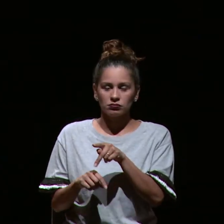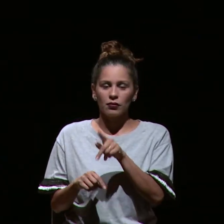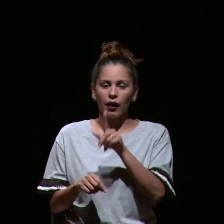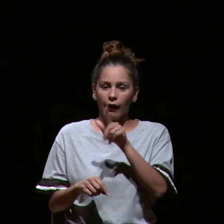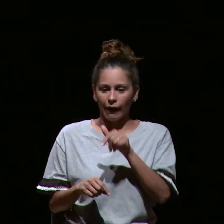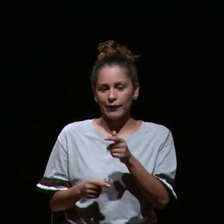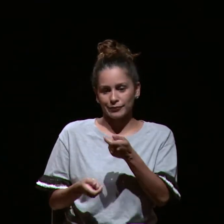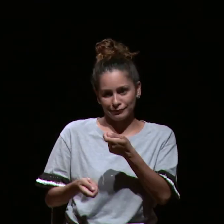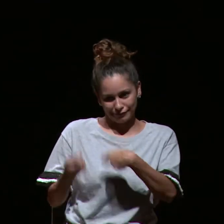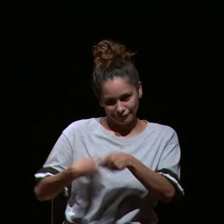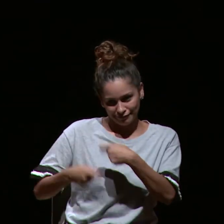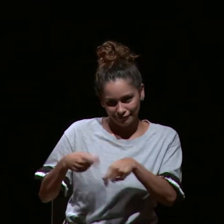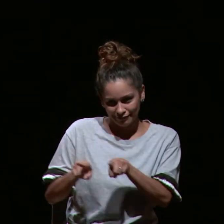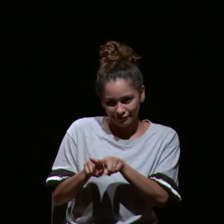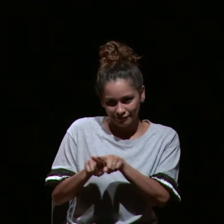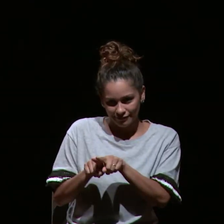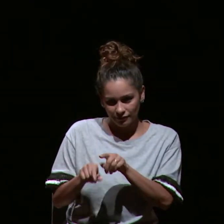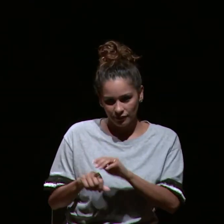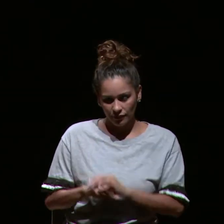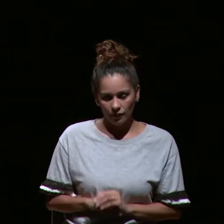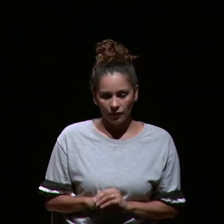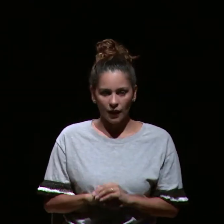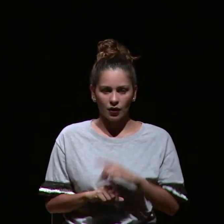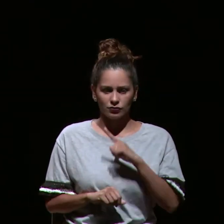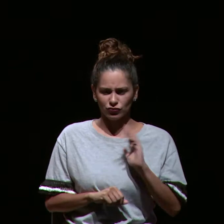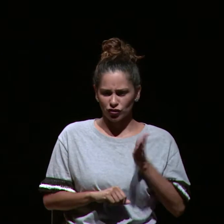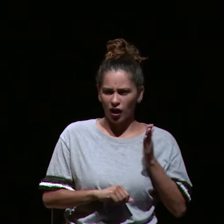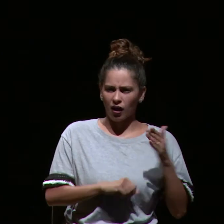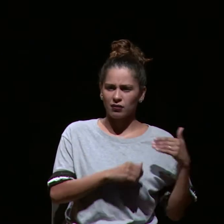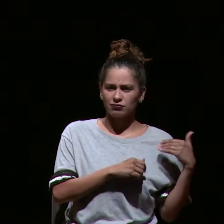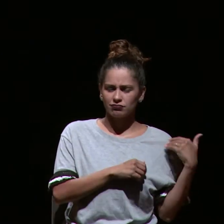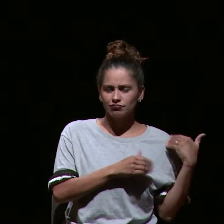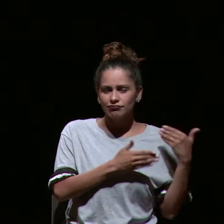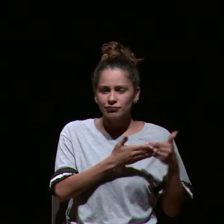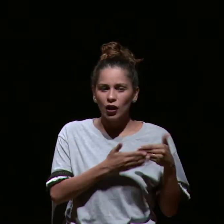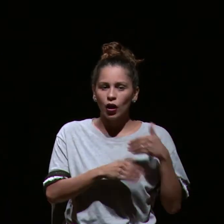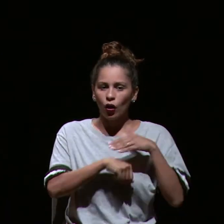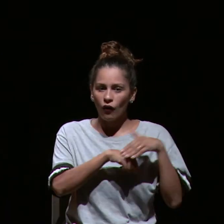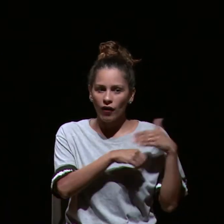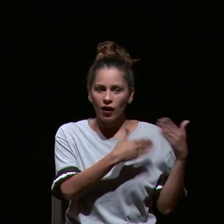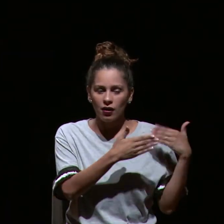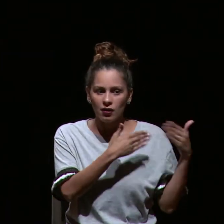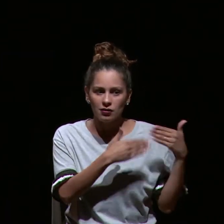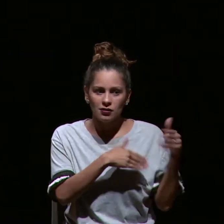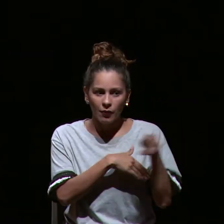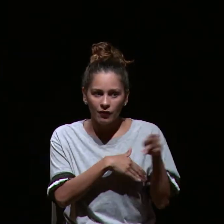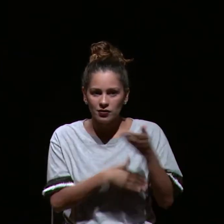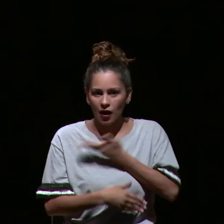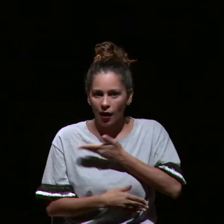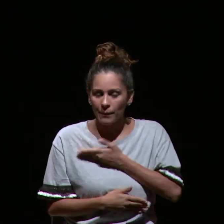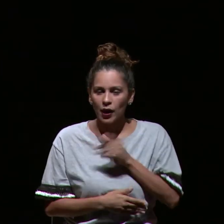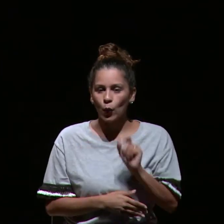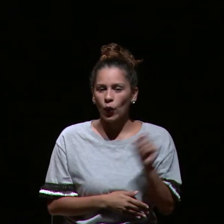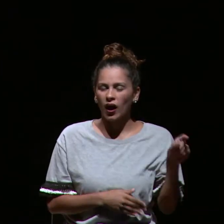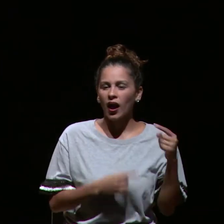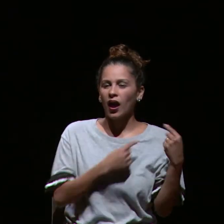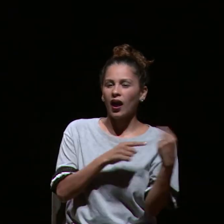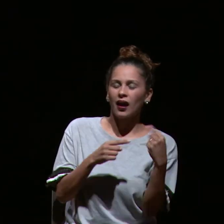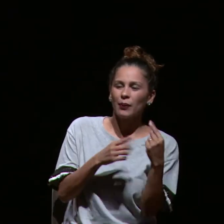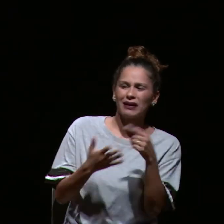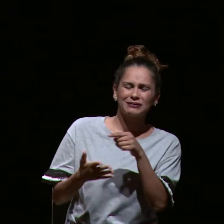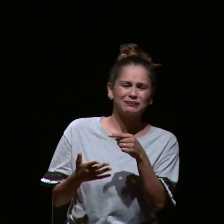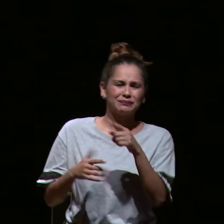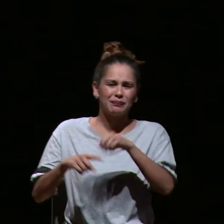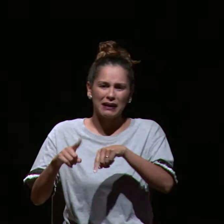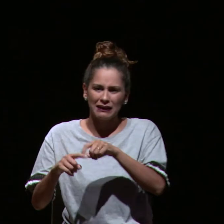Durante inúmeras conversas com meus colegas professores, uma reclamação recorrente era a inexistência de materiais didáticos que pudessem